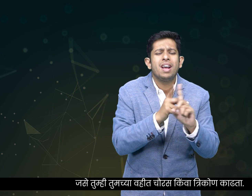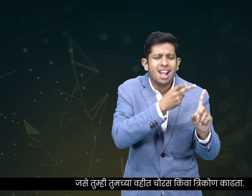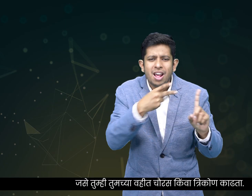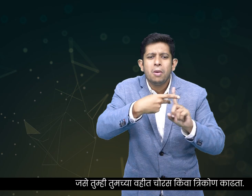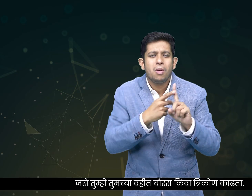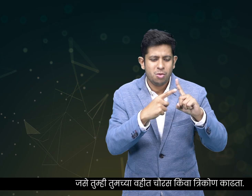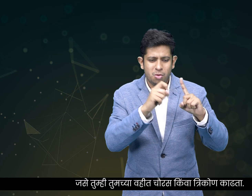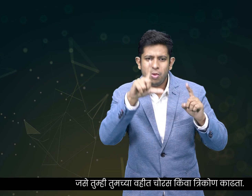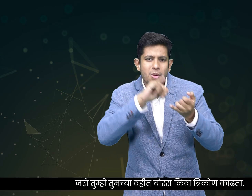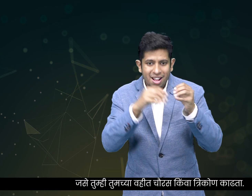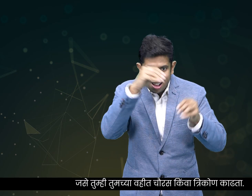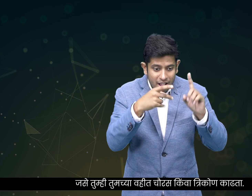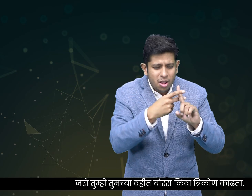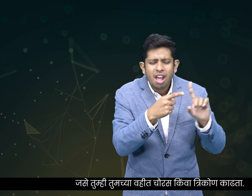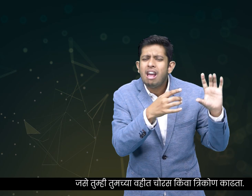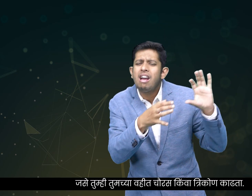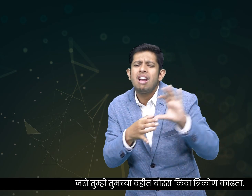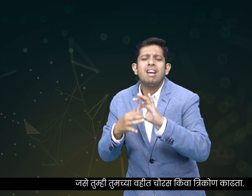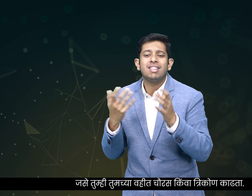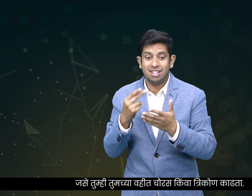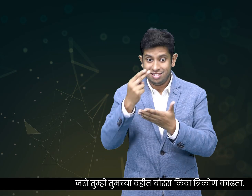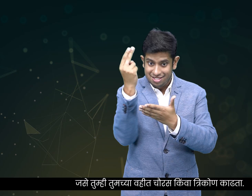जसे तुम्ही तुमच्या वहीत चौरस किंवा त्रिकोण काढता.